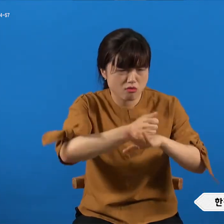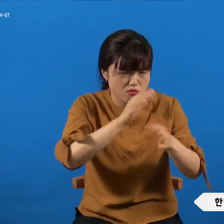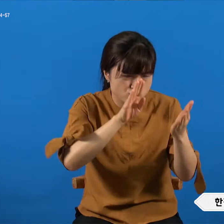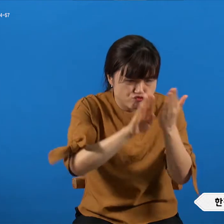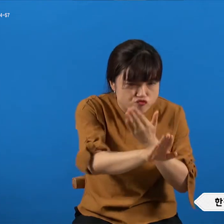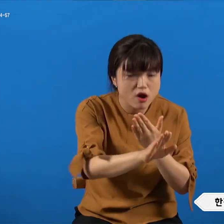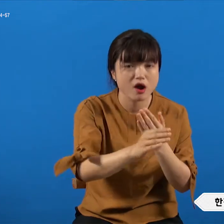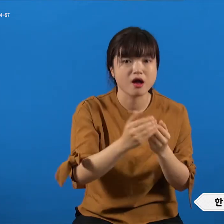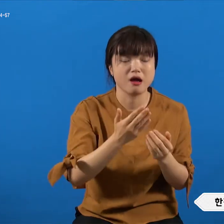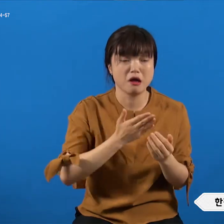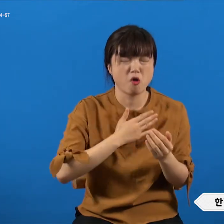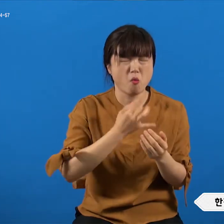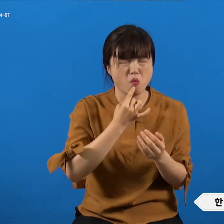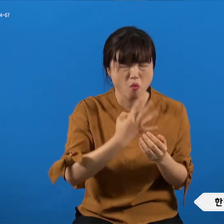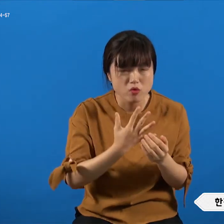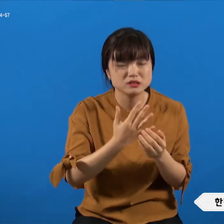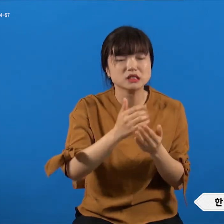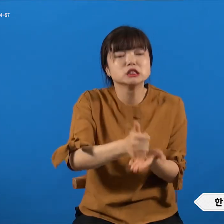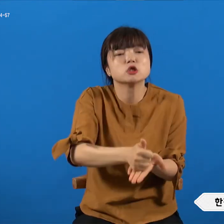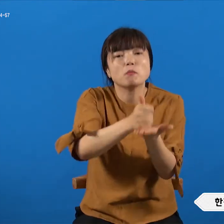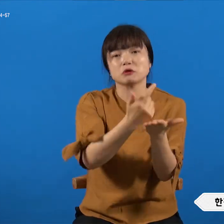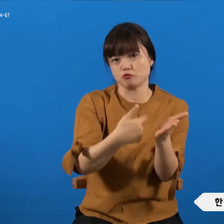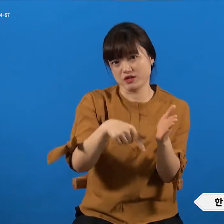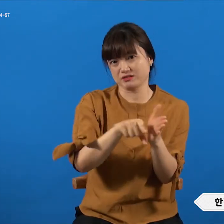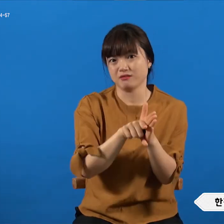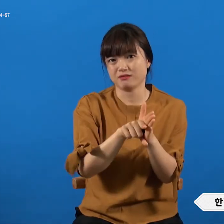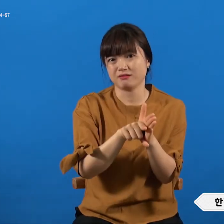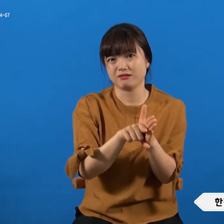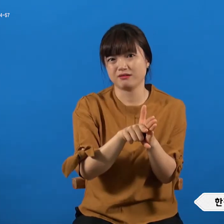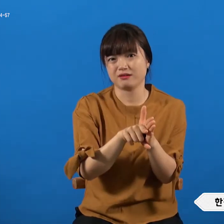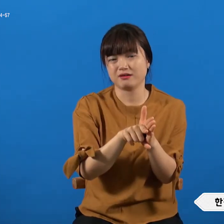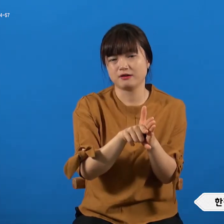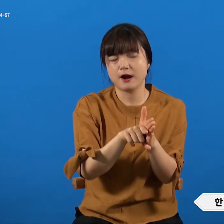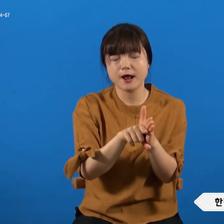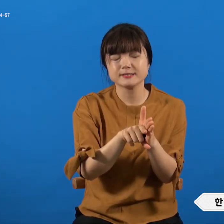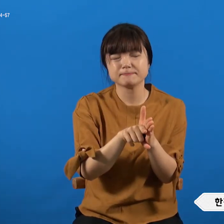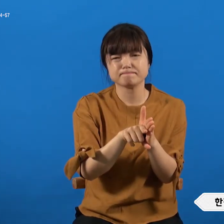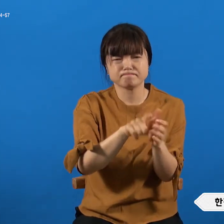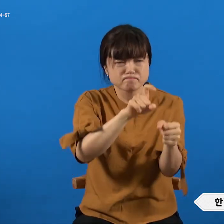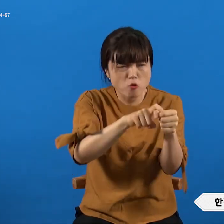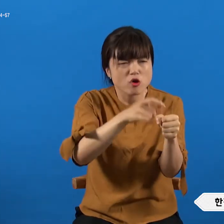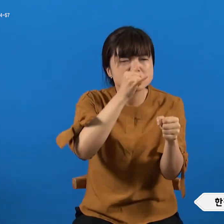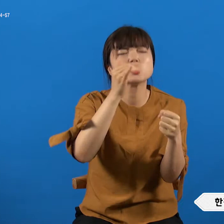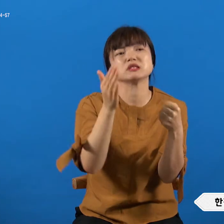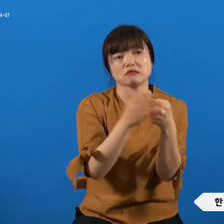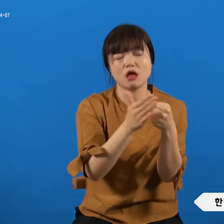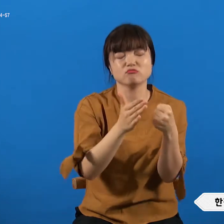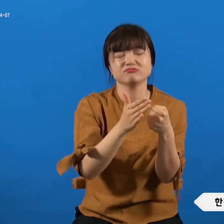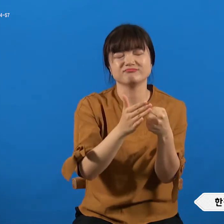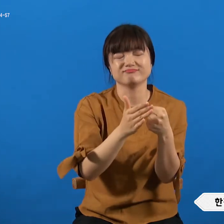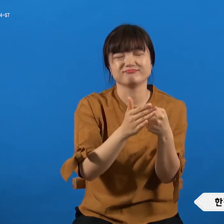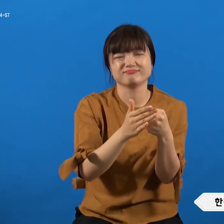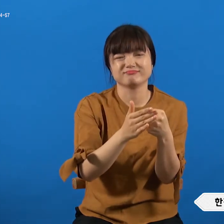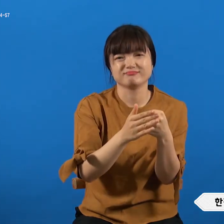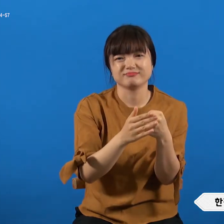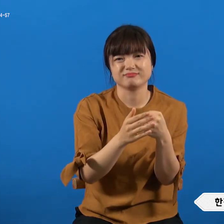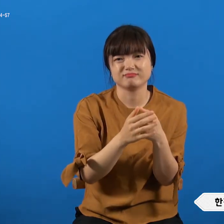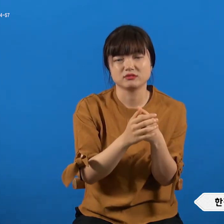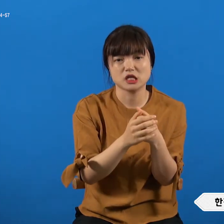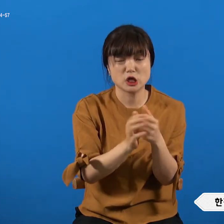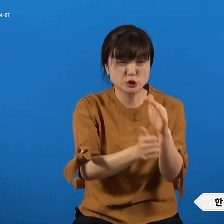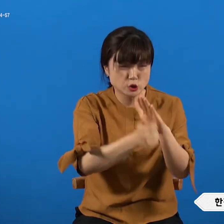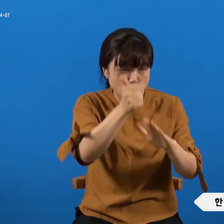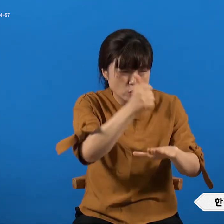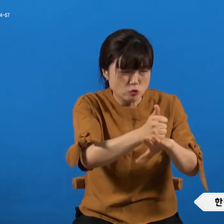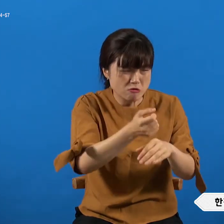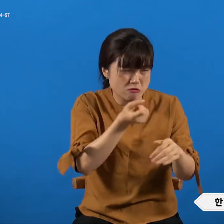성공한다면 그것은 오직 섬기기 위해서다 하는 그 철학이 분명했습니다. 성공은 군림하기